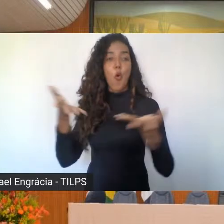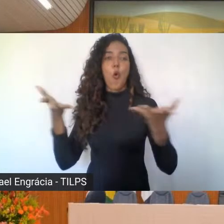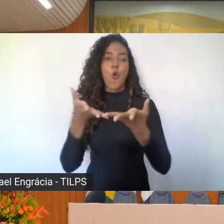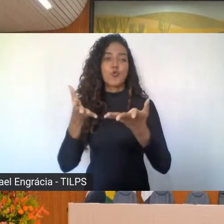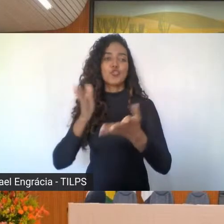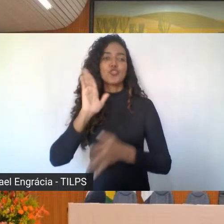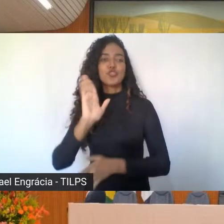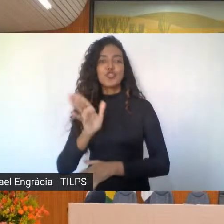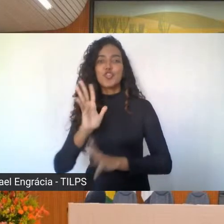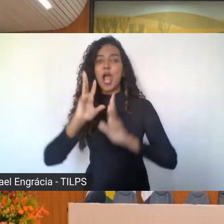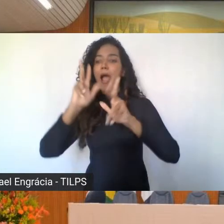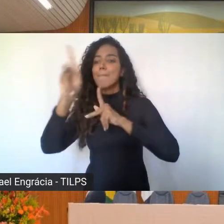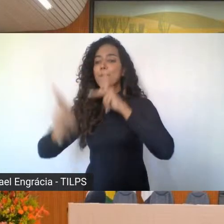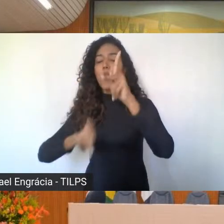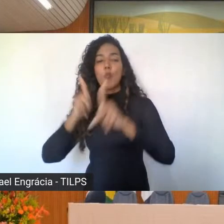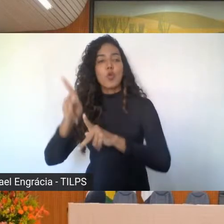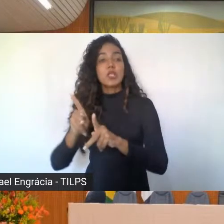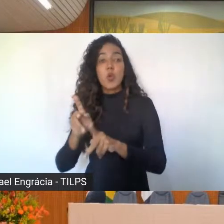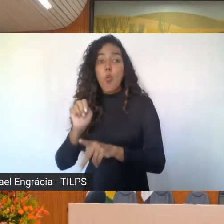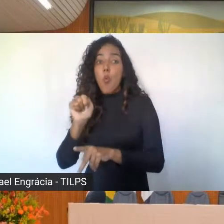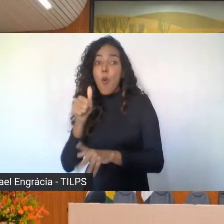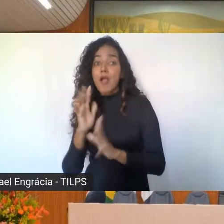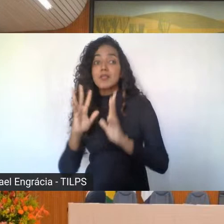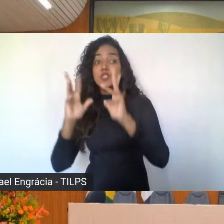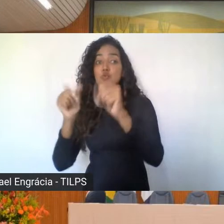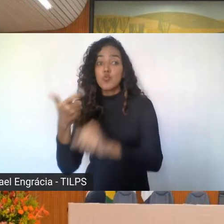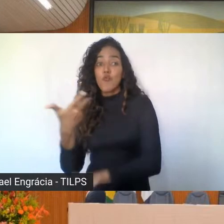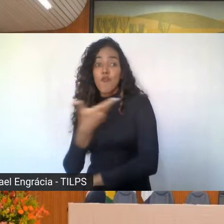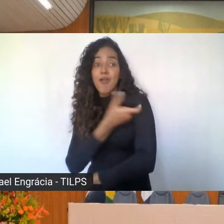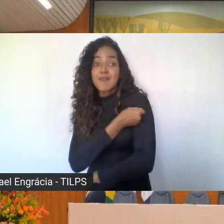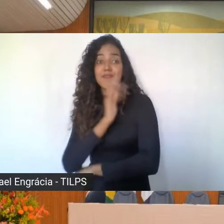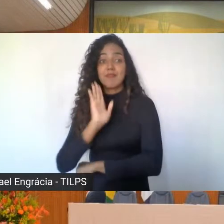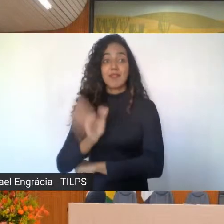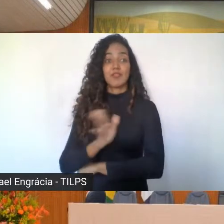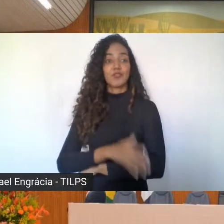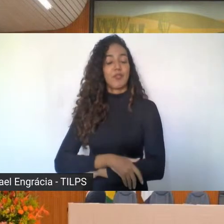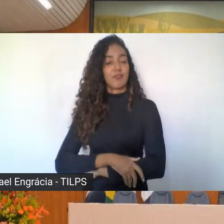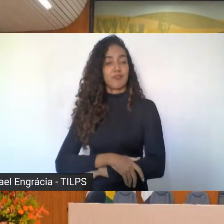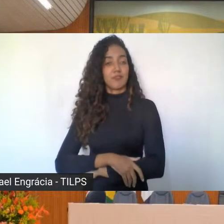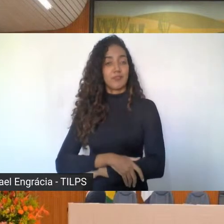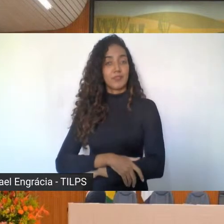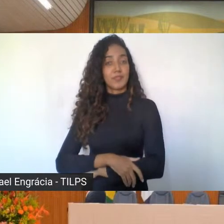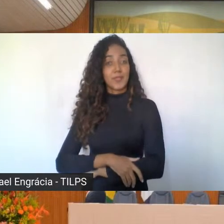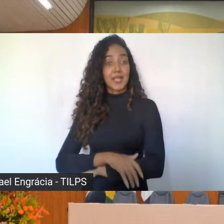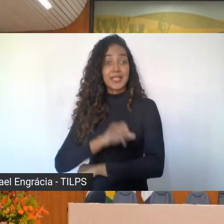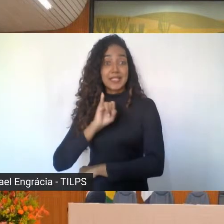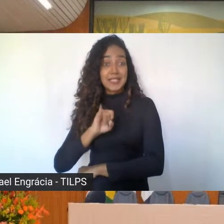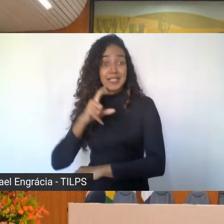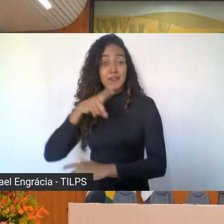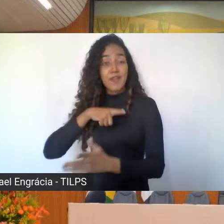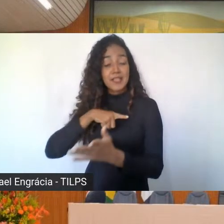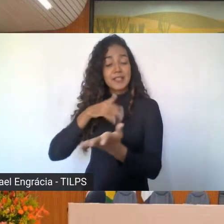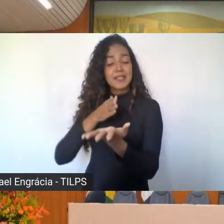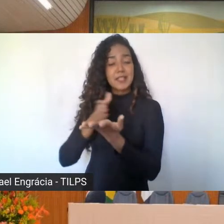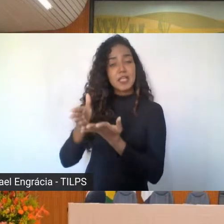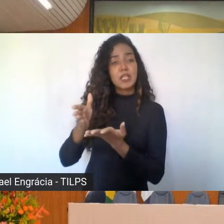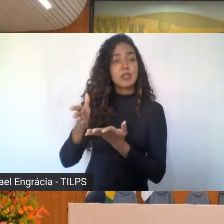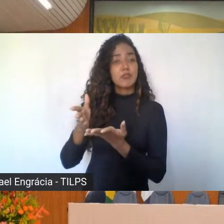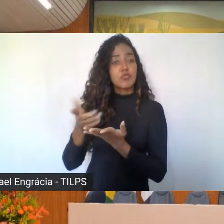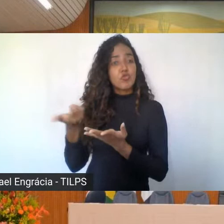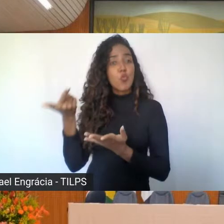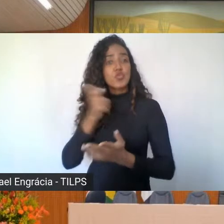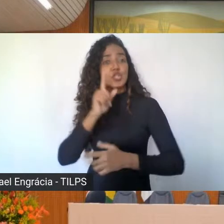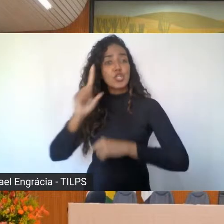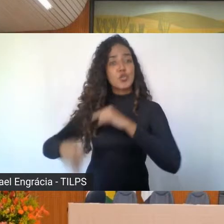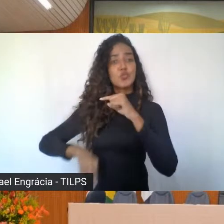todos vacinados, ou uma boa parte. Estaríamos vencendo o problema. Ah, professor, e como se faz